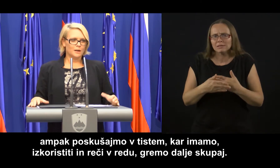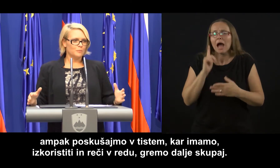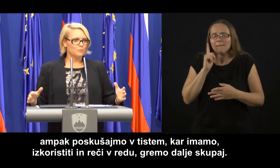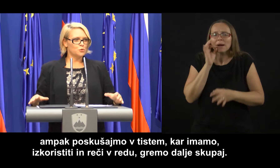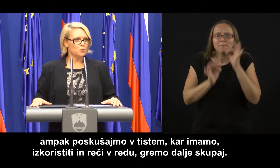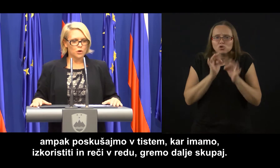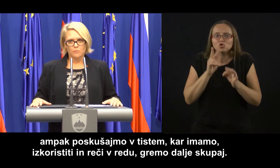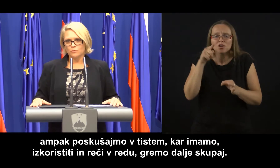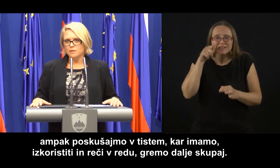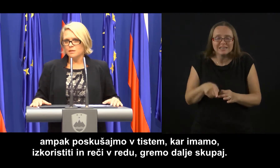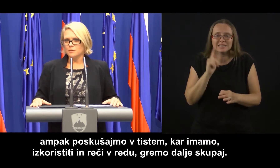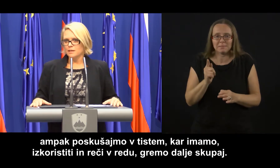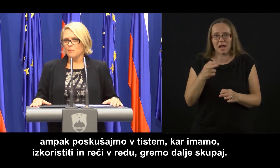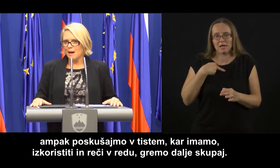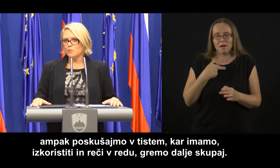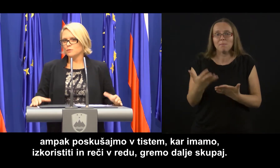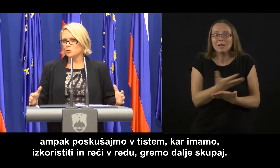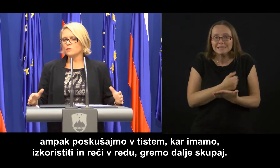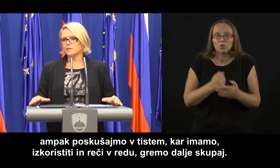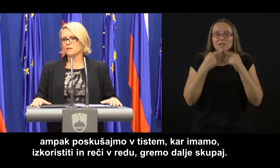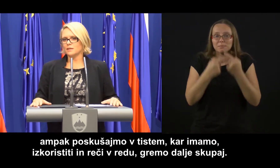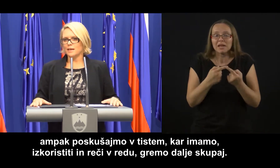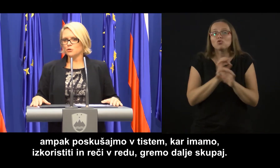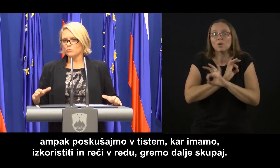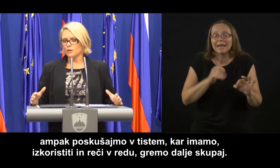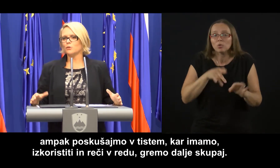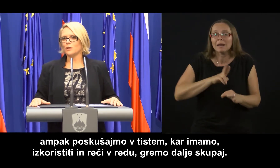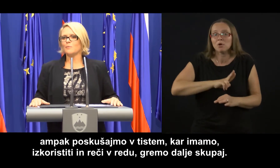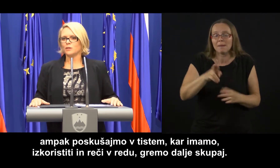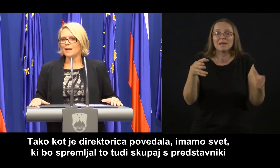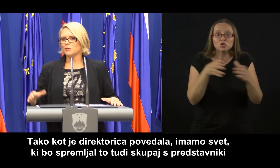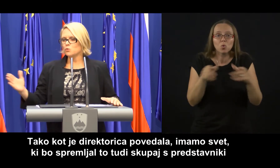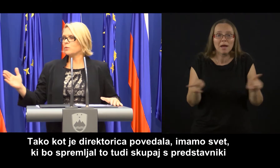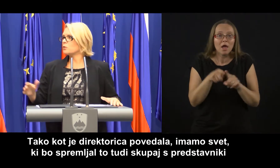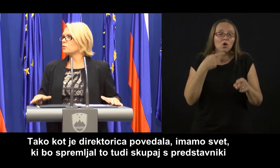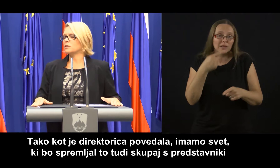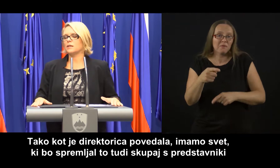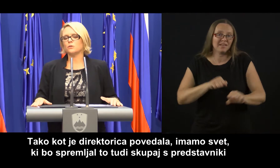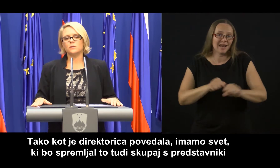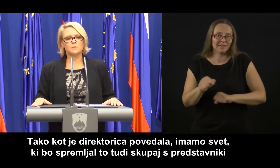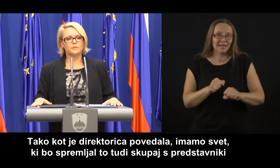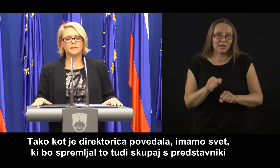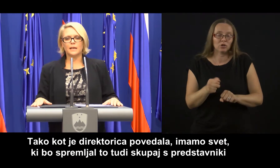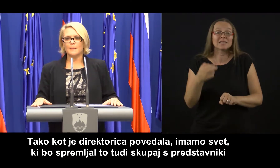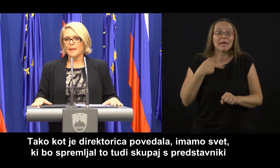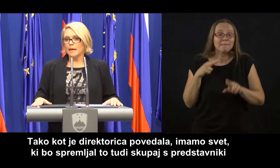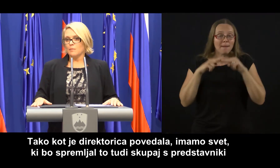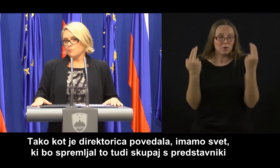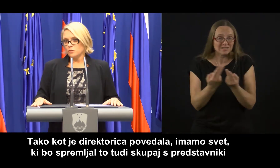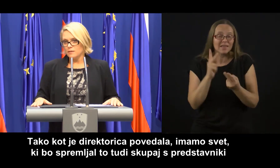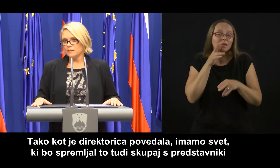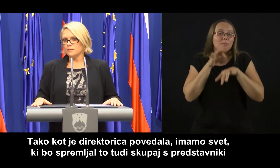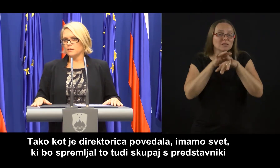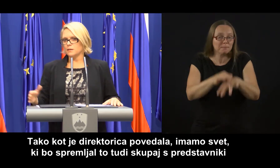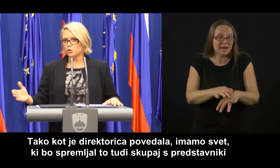ampak poskušajmo tistem, kar imamo, izkoristiti in reči v redu, gremo dalje skupaj, kot je direktorica povedala,